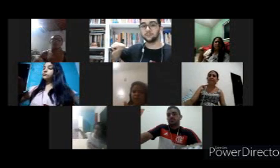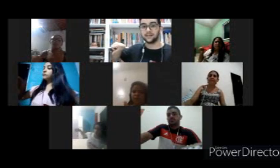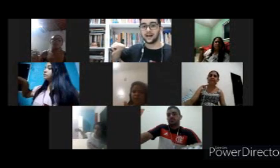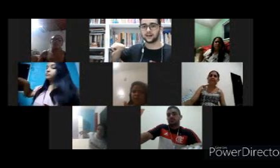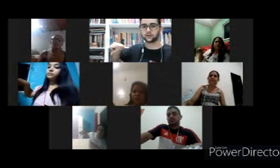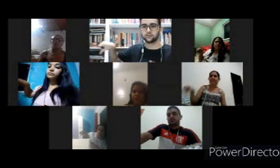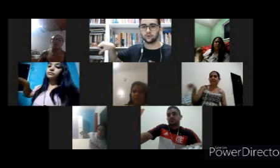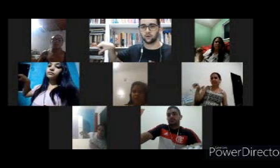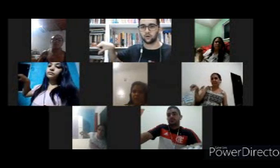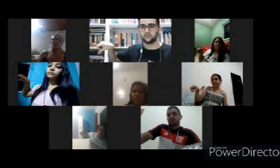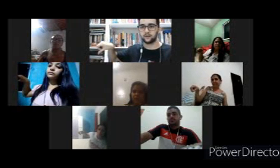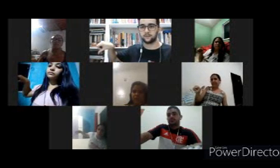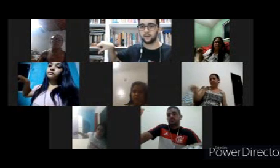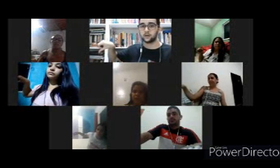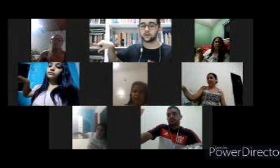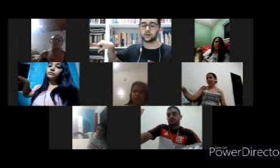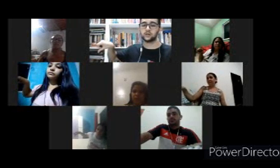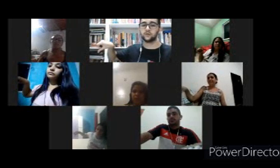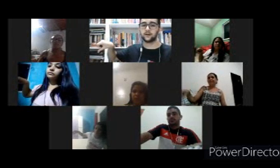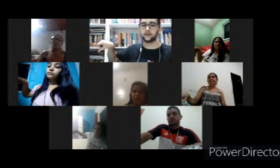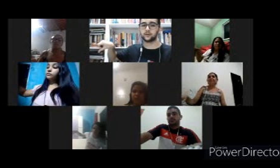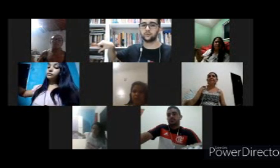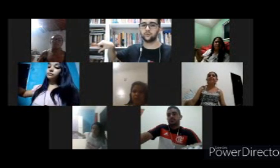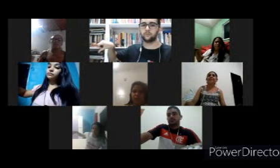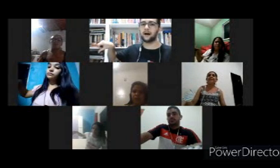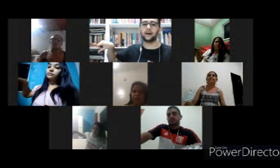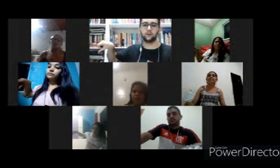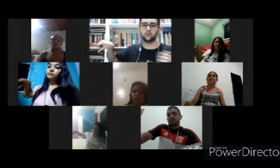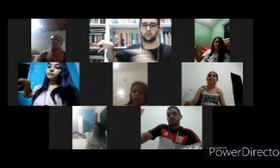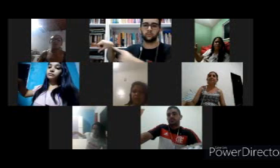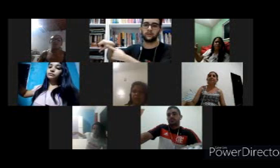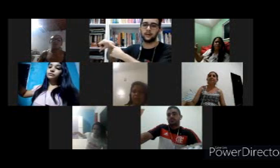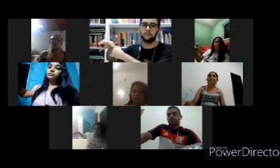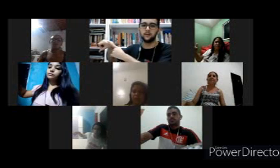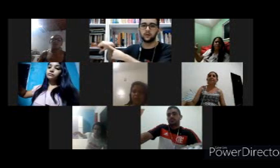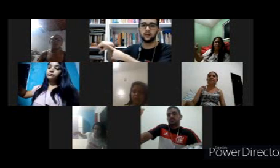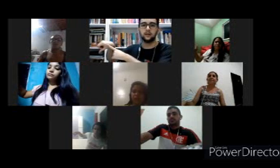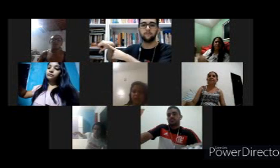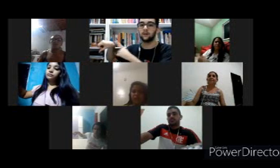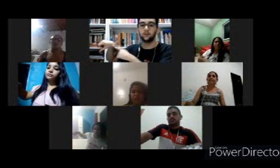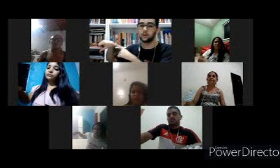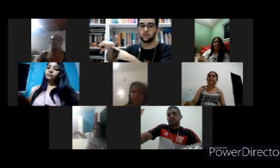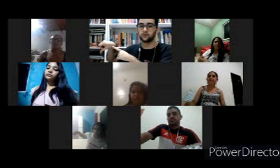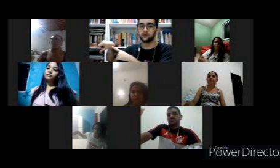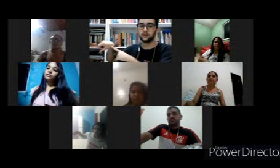também arrasto 9, só que diferente do bairro que eu termino aqui, não tem condições de eu